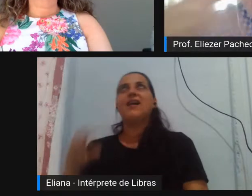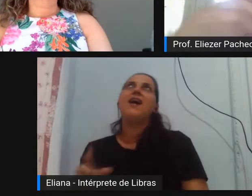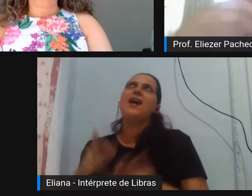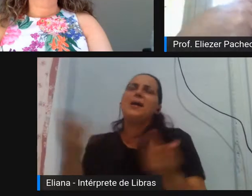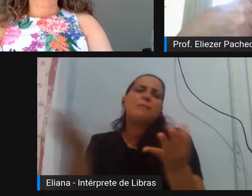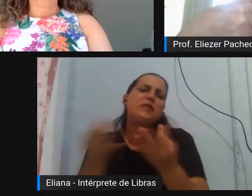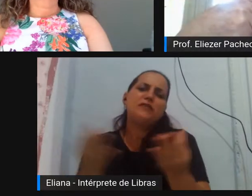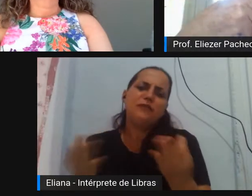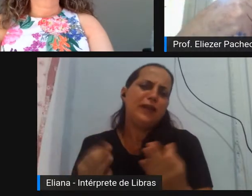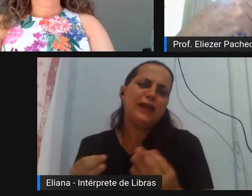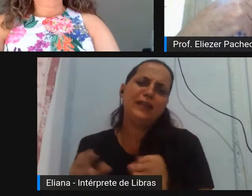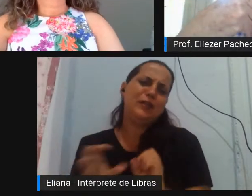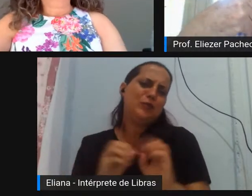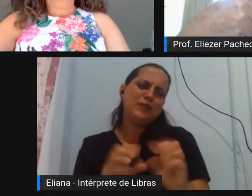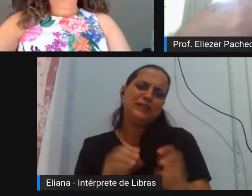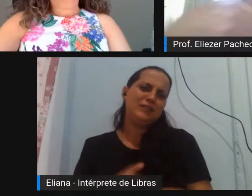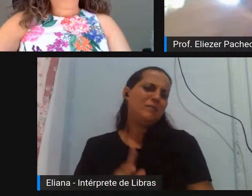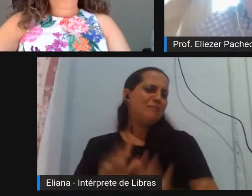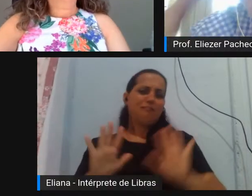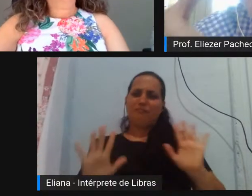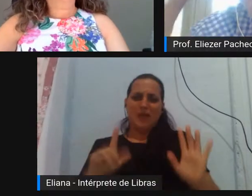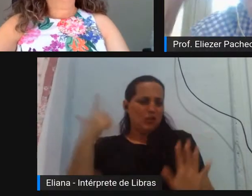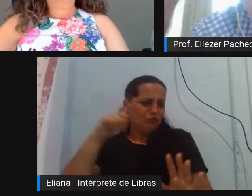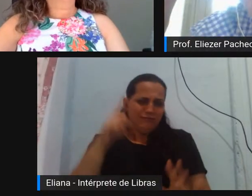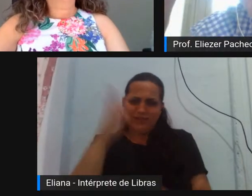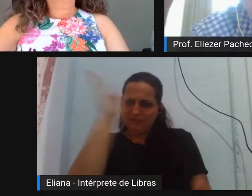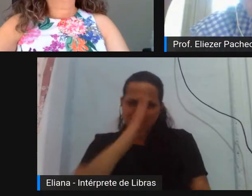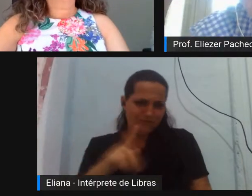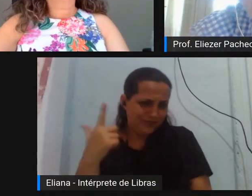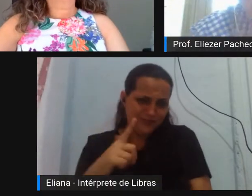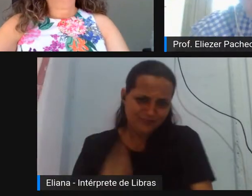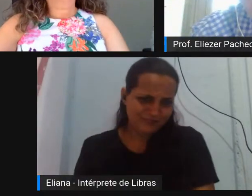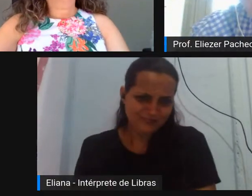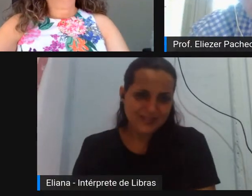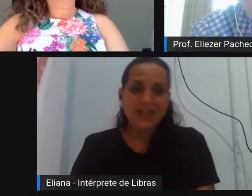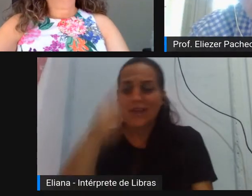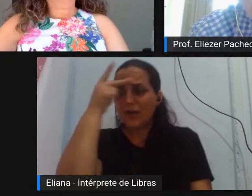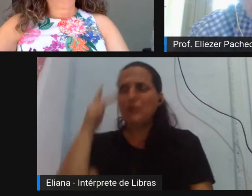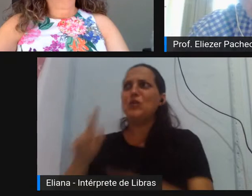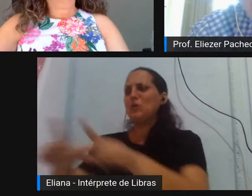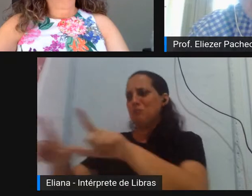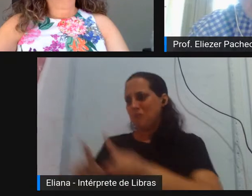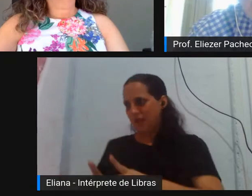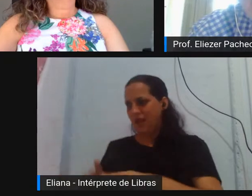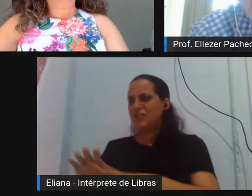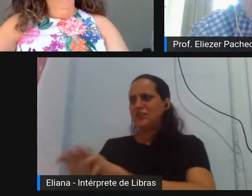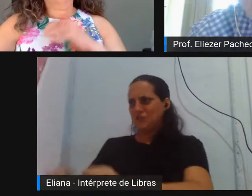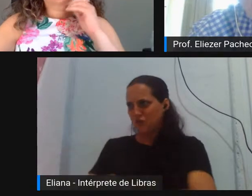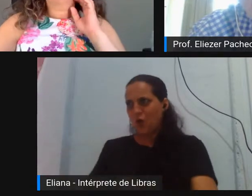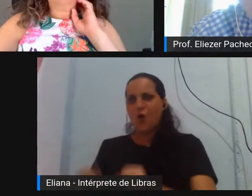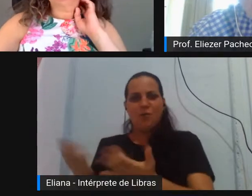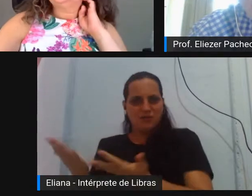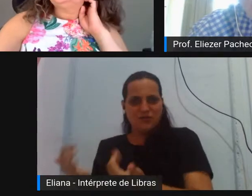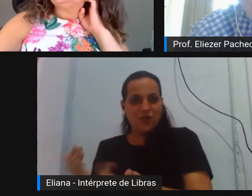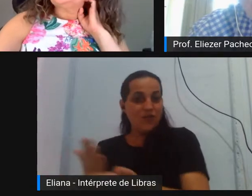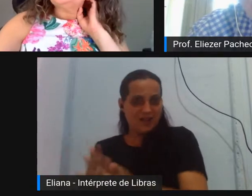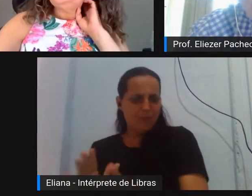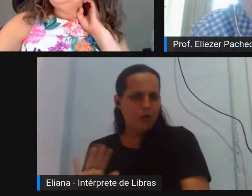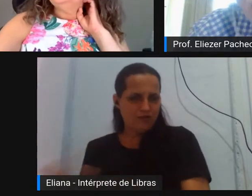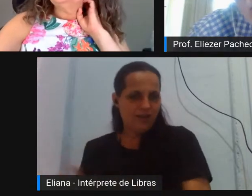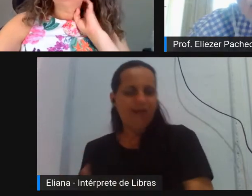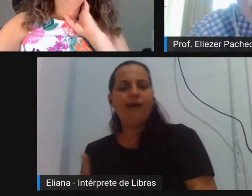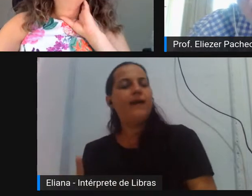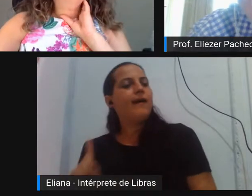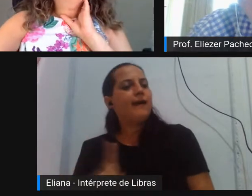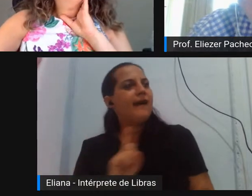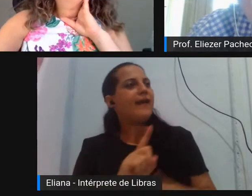não existe no nosso país. E aí é um choque muito forte quando o jovem ou a jovem professora,